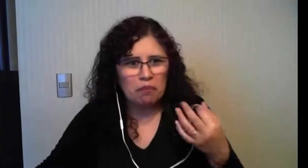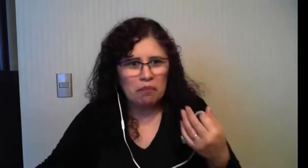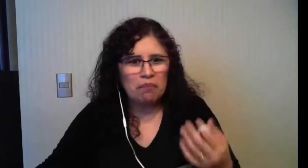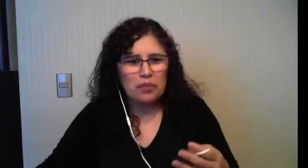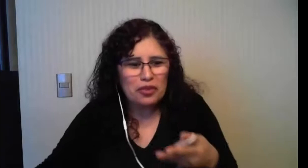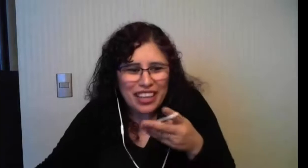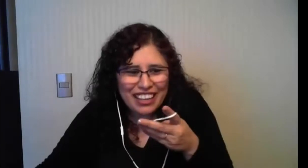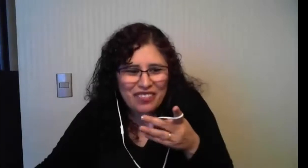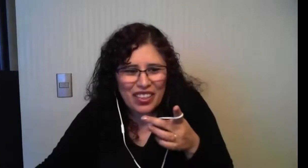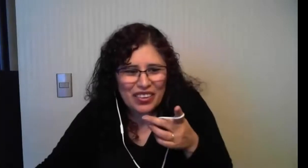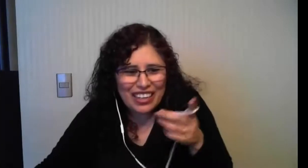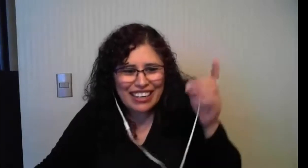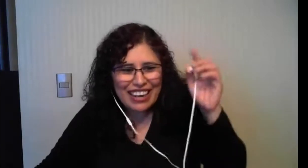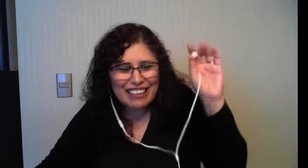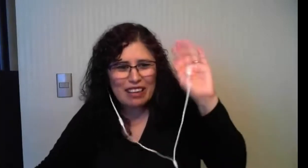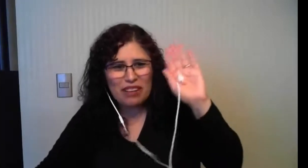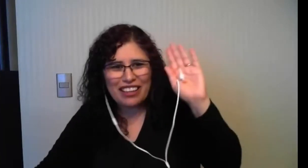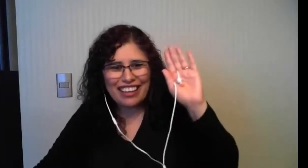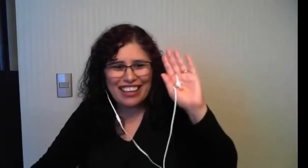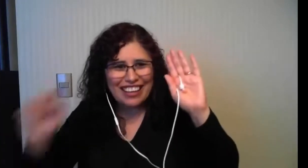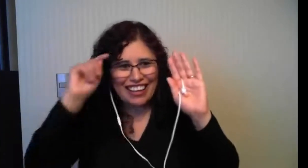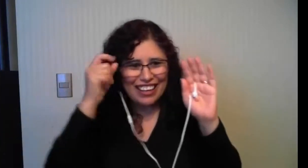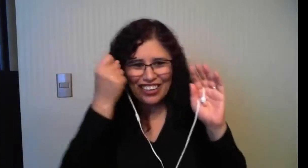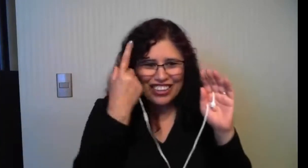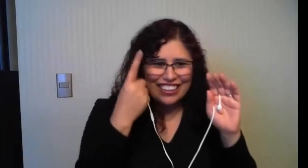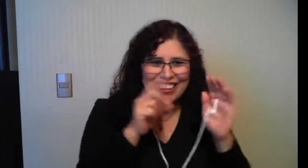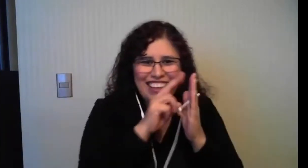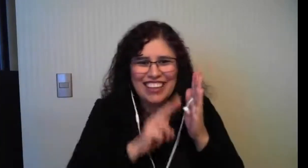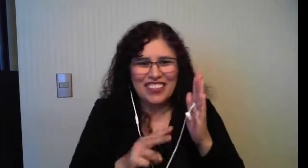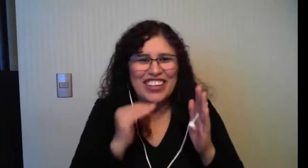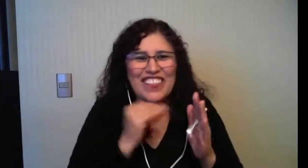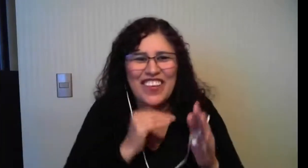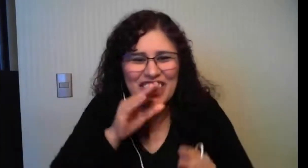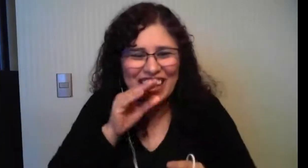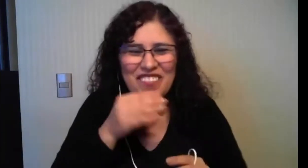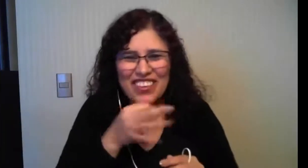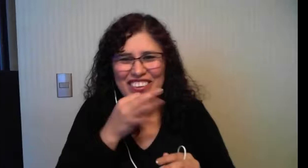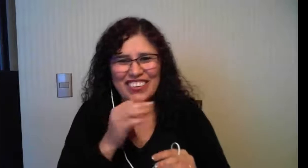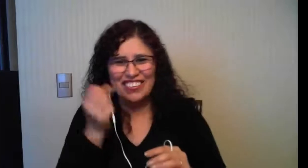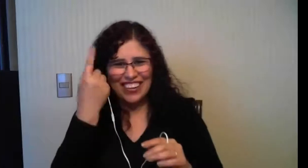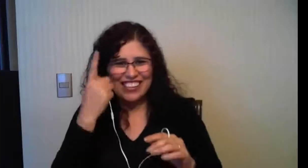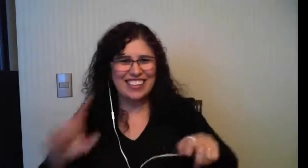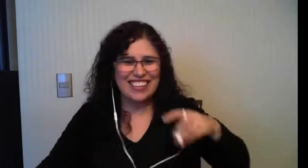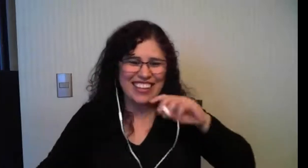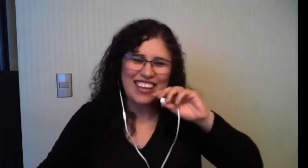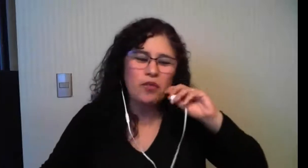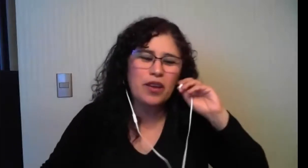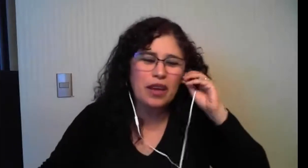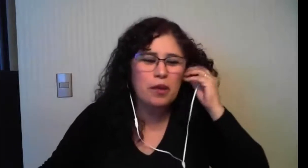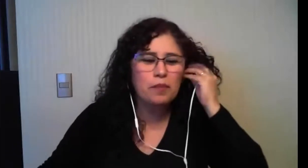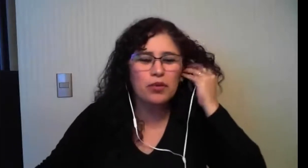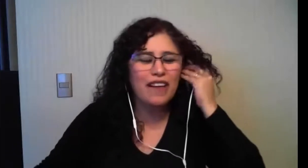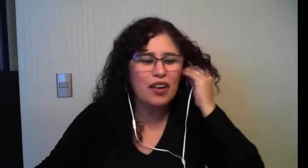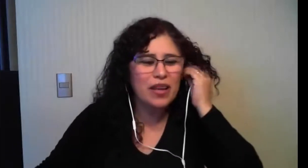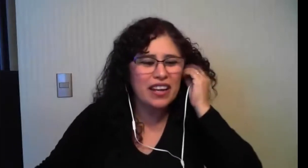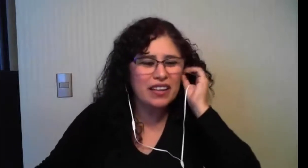material ya respecto de Profe, esto. perdón, Sí, la intérprete es que no entendí qué dijo porque habló muy rápido y no alcancé a entender